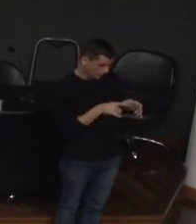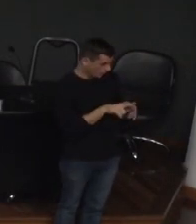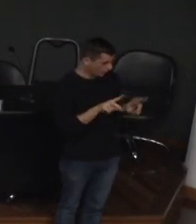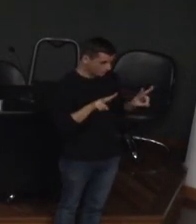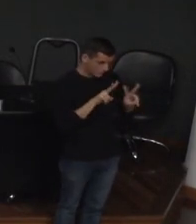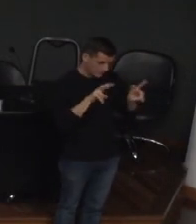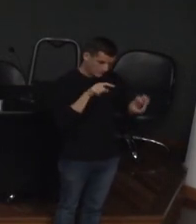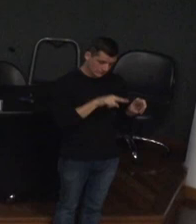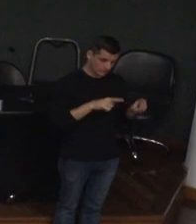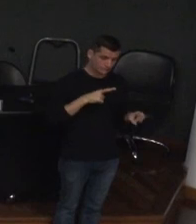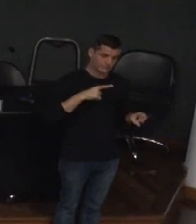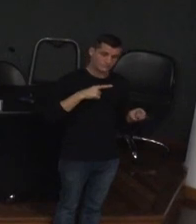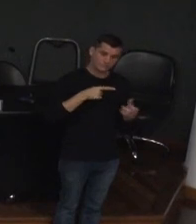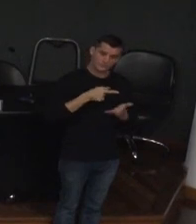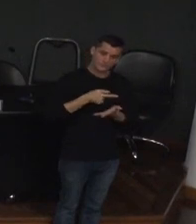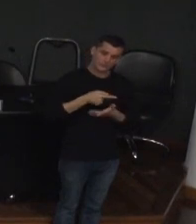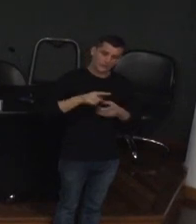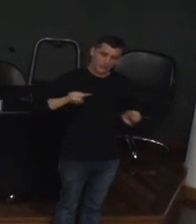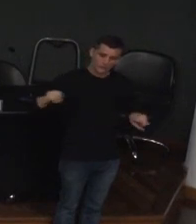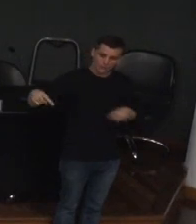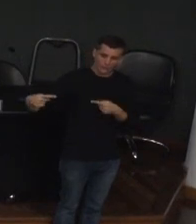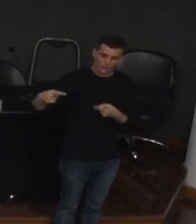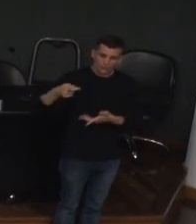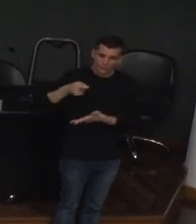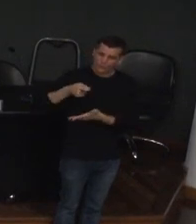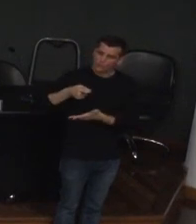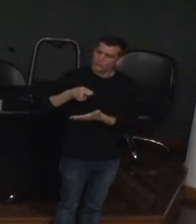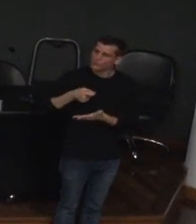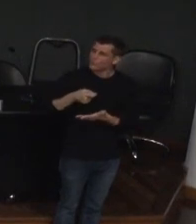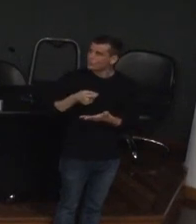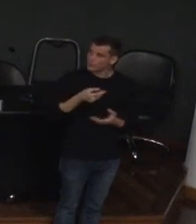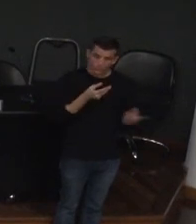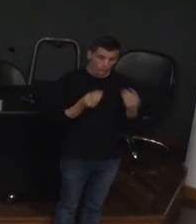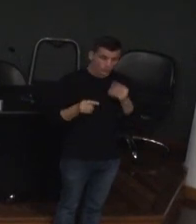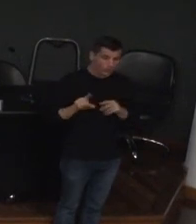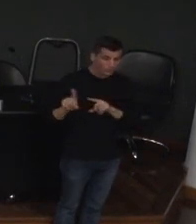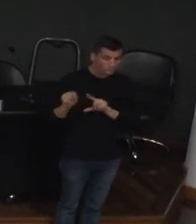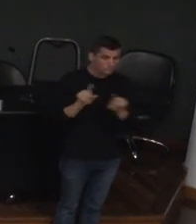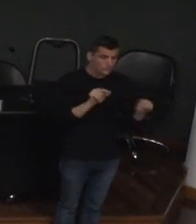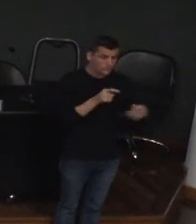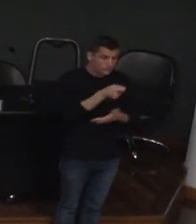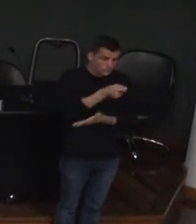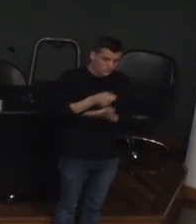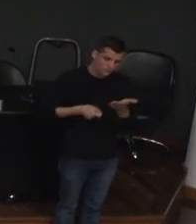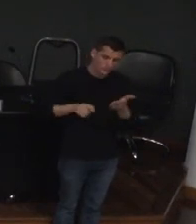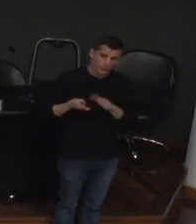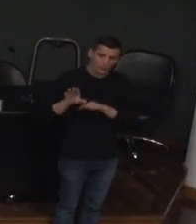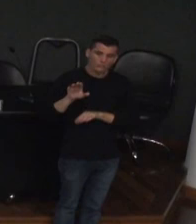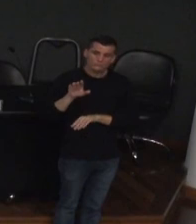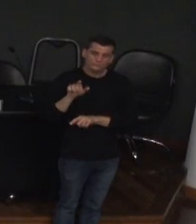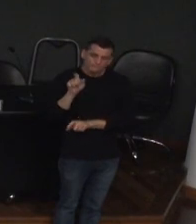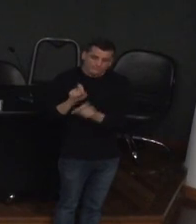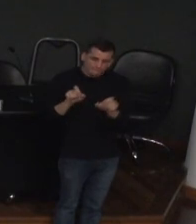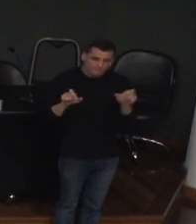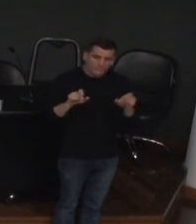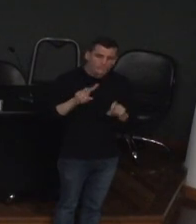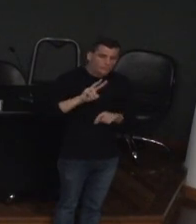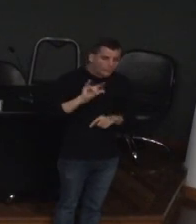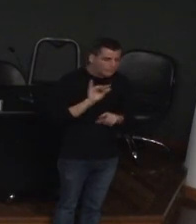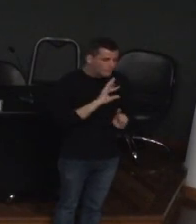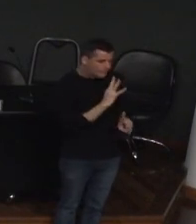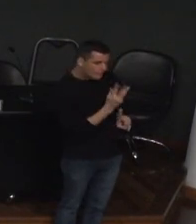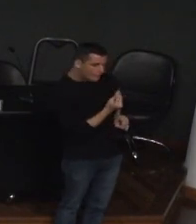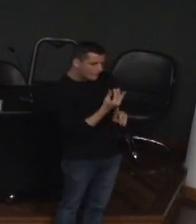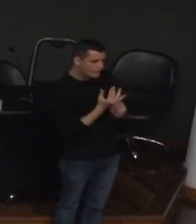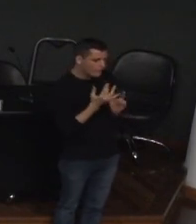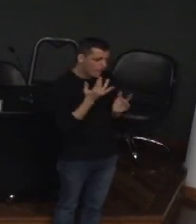concurso em que a gente seleciona, né, os profissionais, os artistas e etc., que poderão expor no